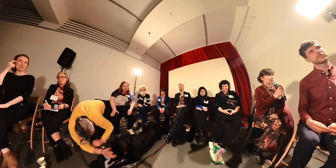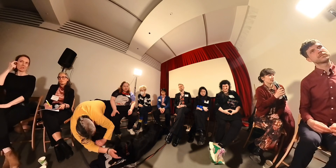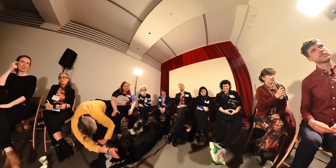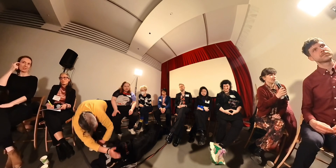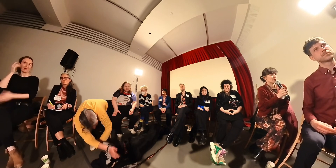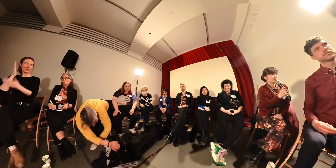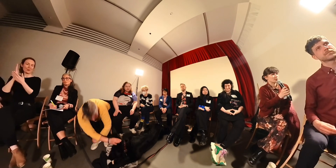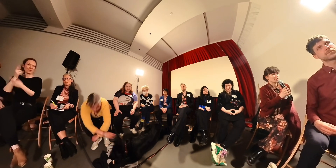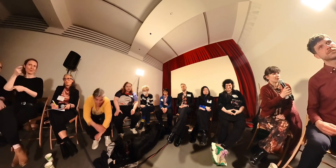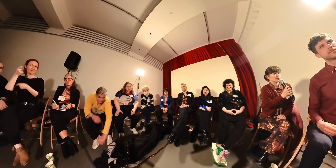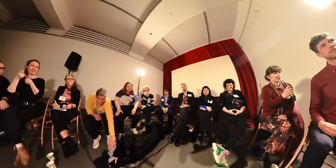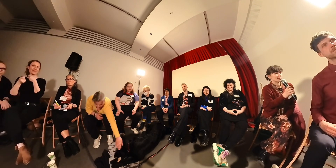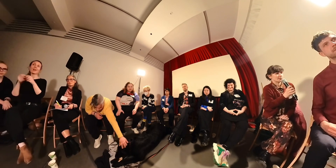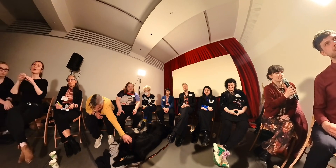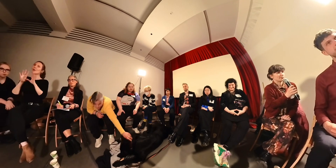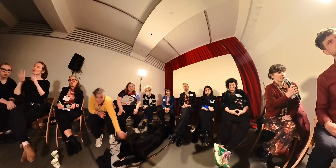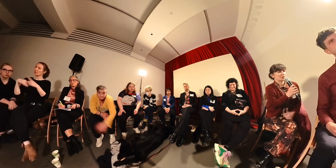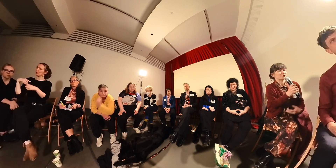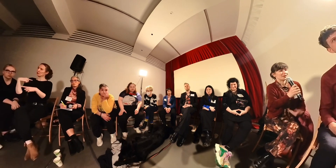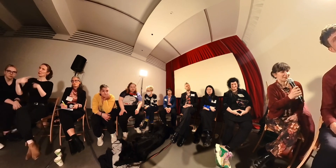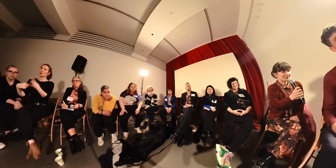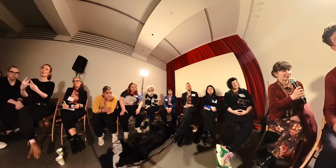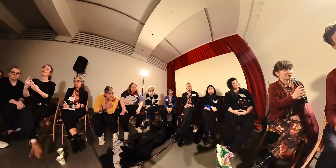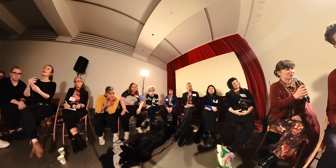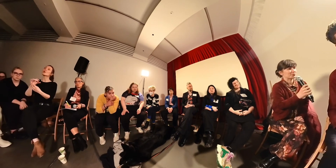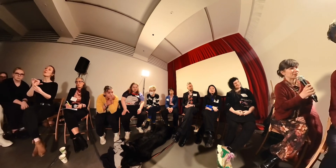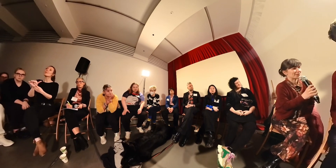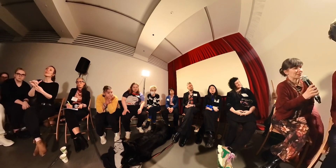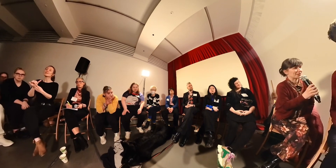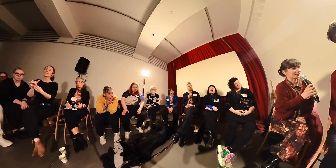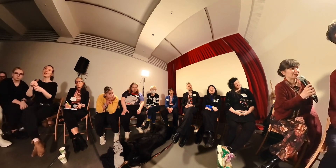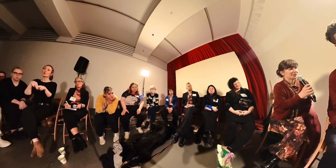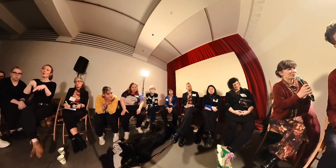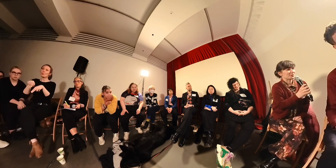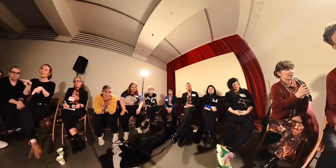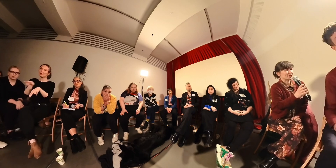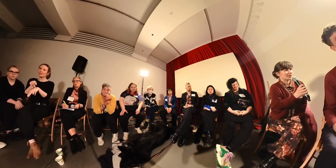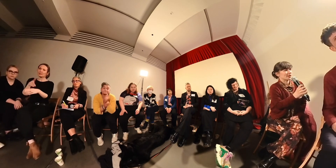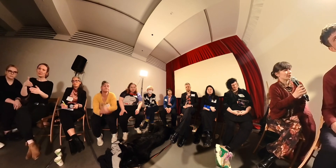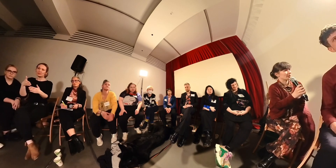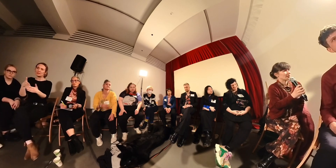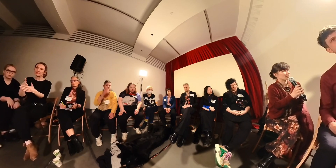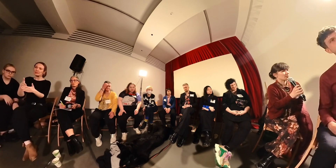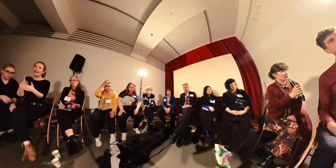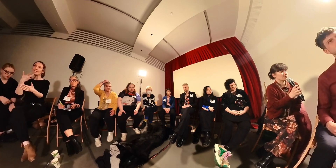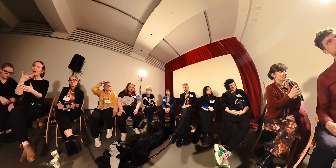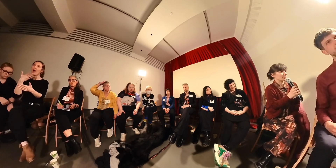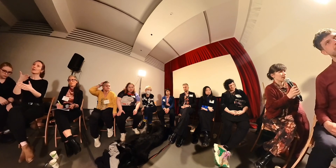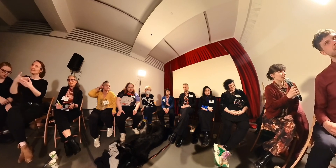vlastně celý to byl takový jako proces jednak prolamování těchto komunikačních bariér a